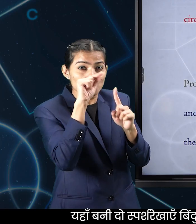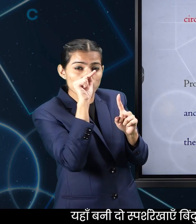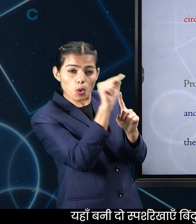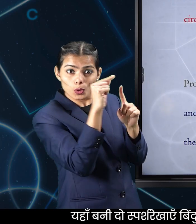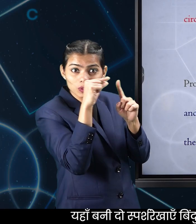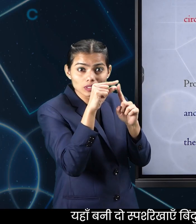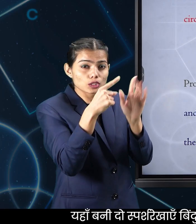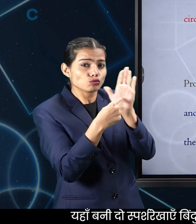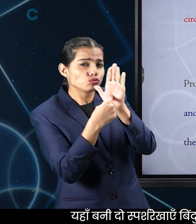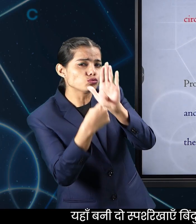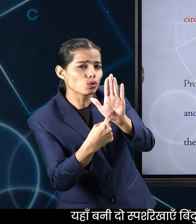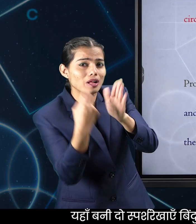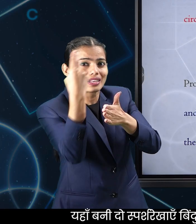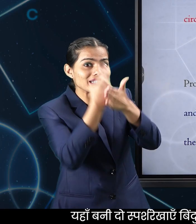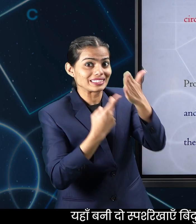दिखाई गया है।